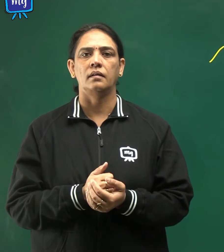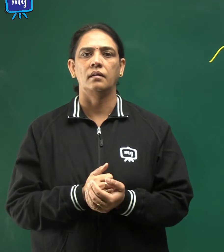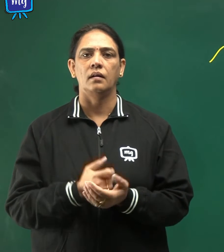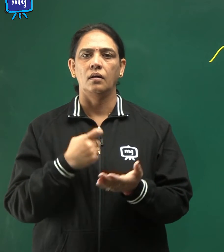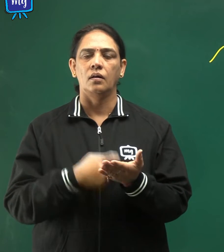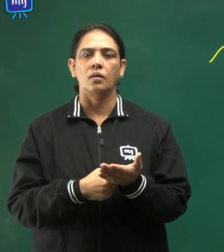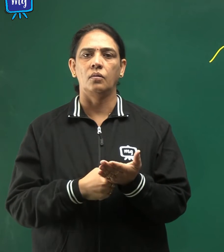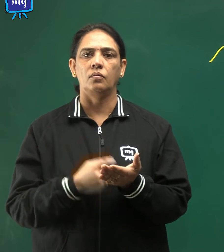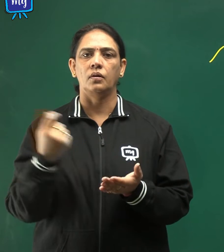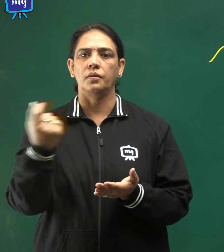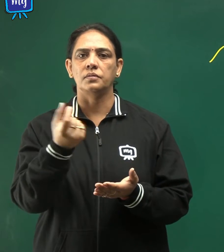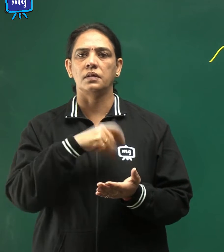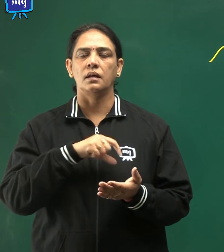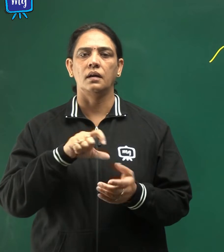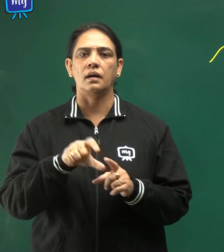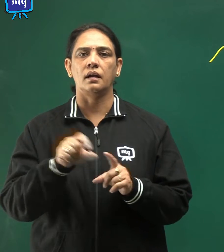फॉर्मूला यूज करेंगे